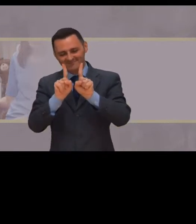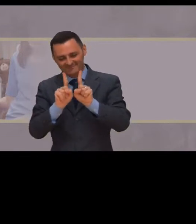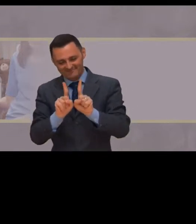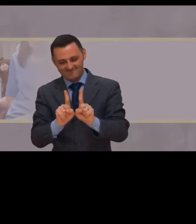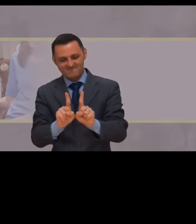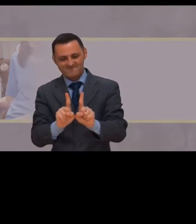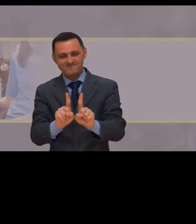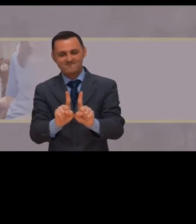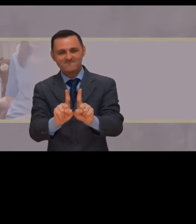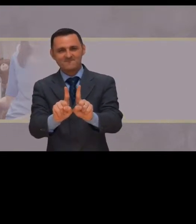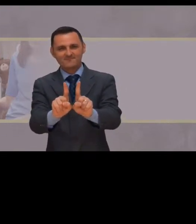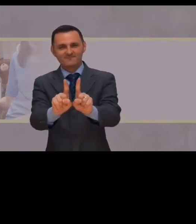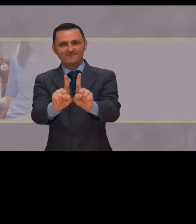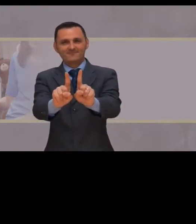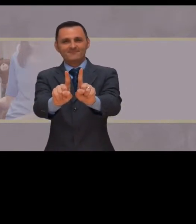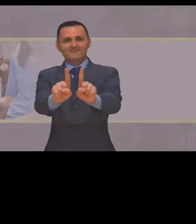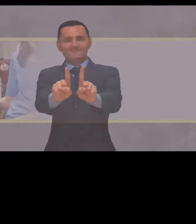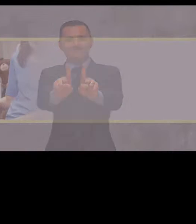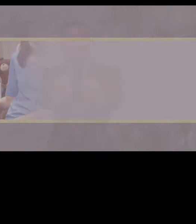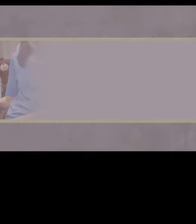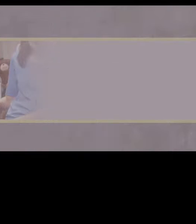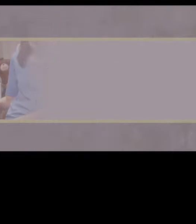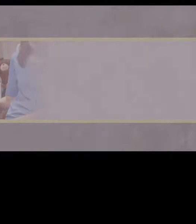per assurdo